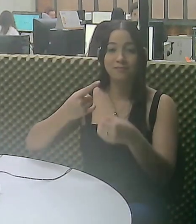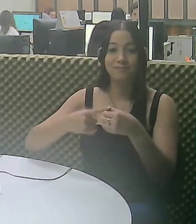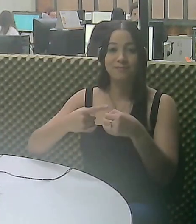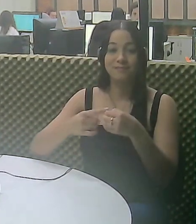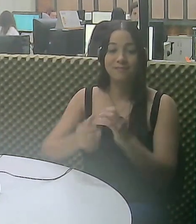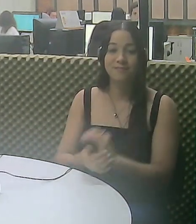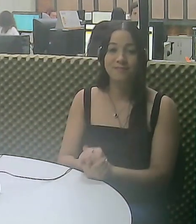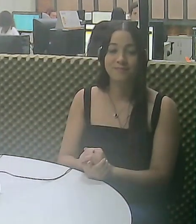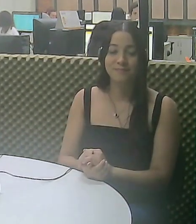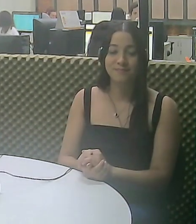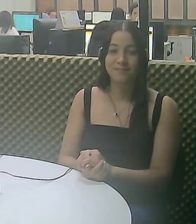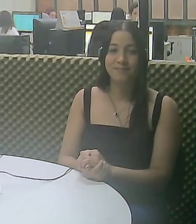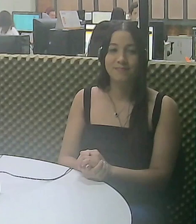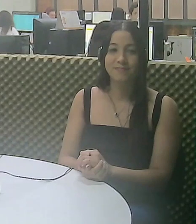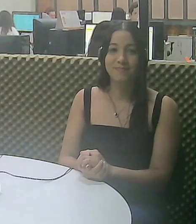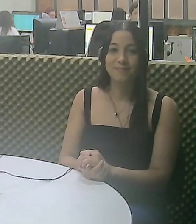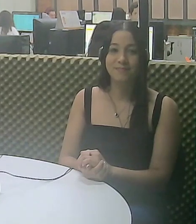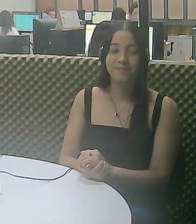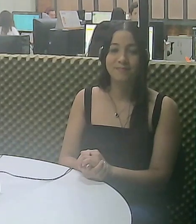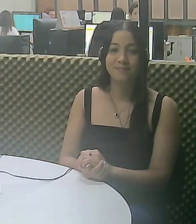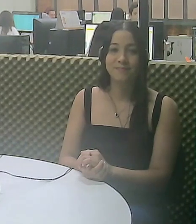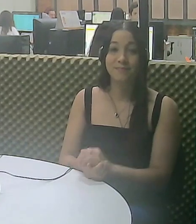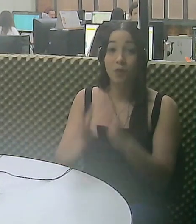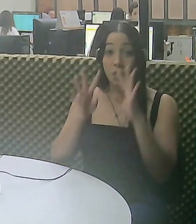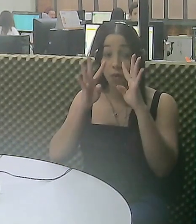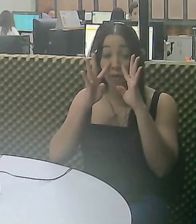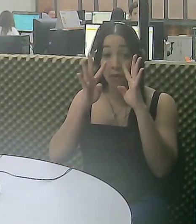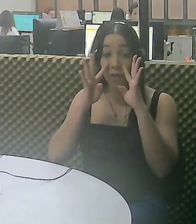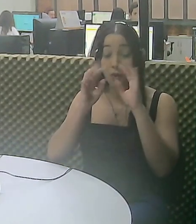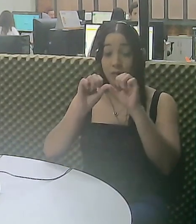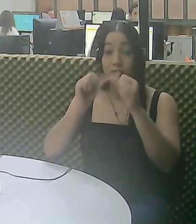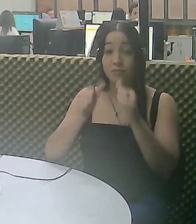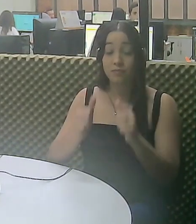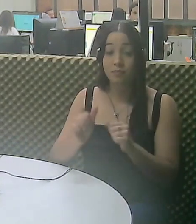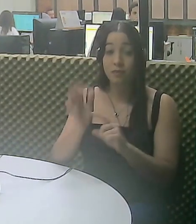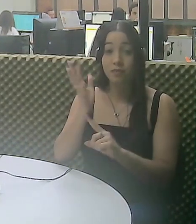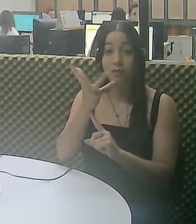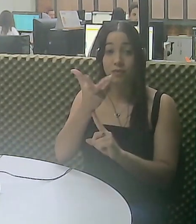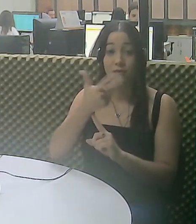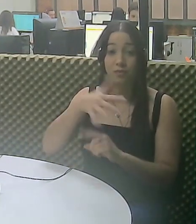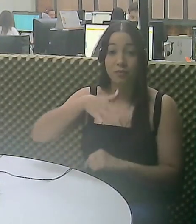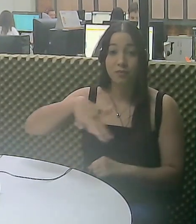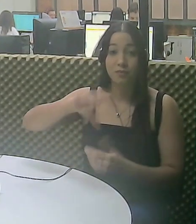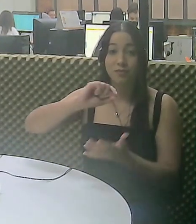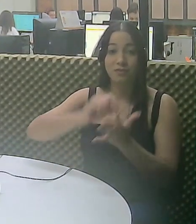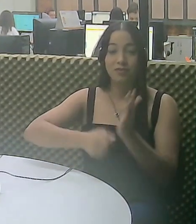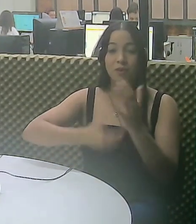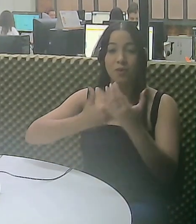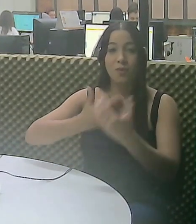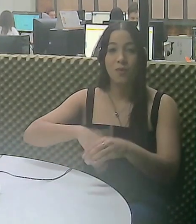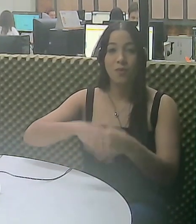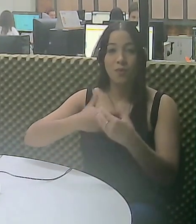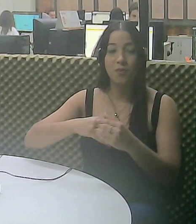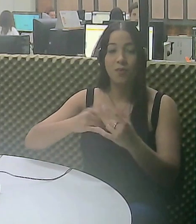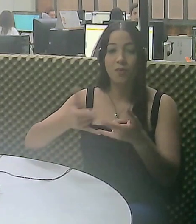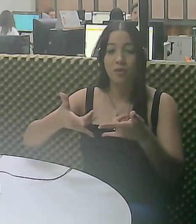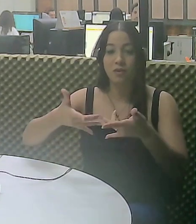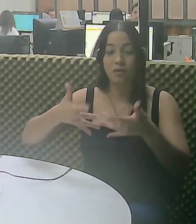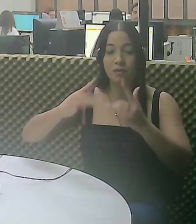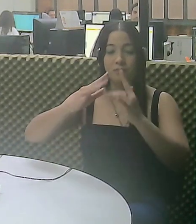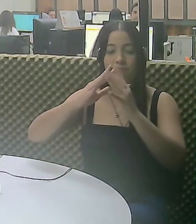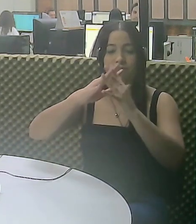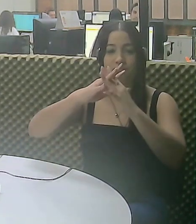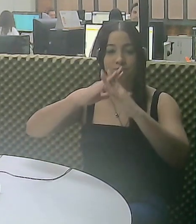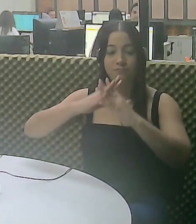cidade. E ainda, atenção artistas locais. Inscrições para o concurso de Presépio